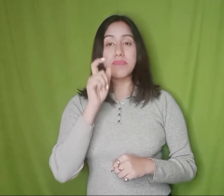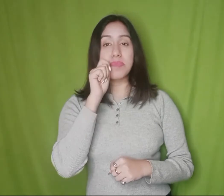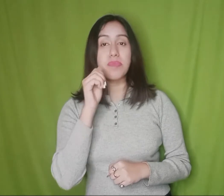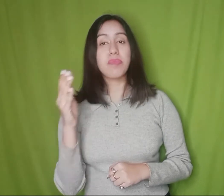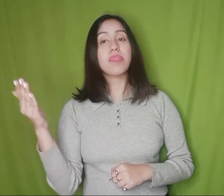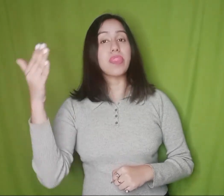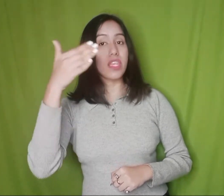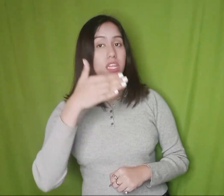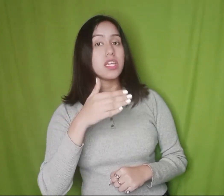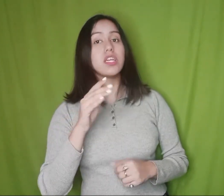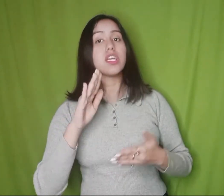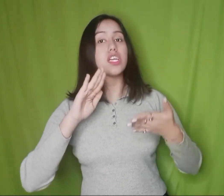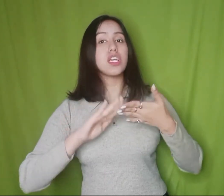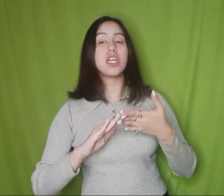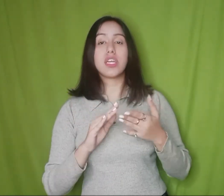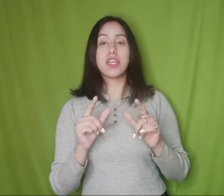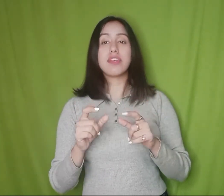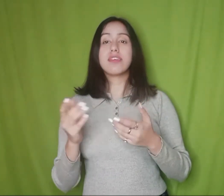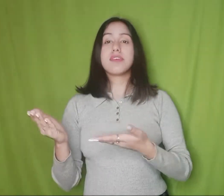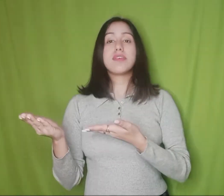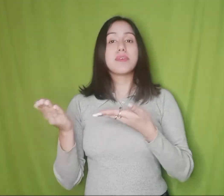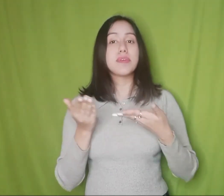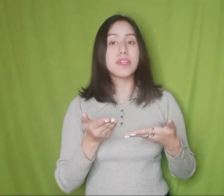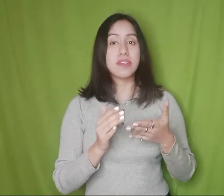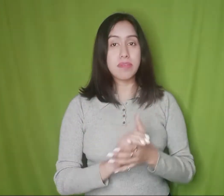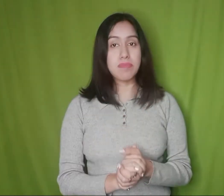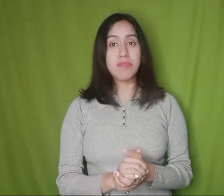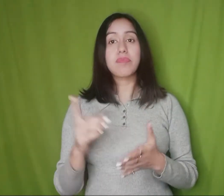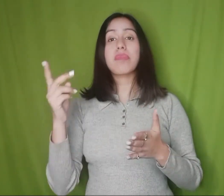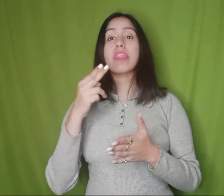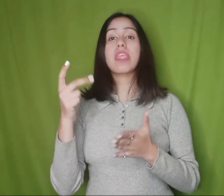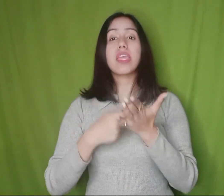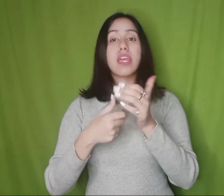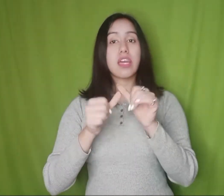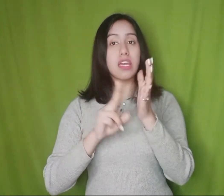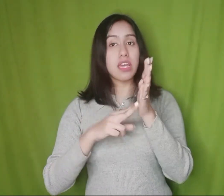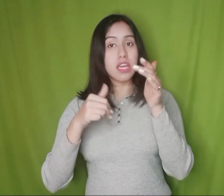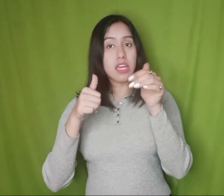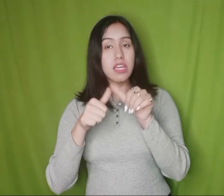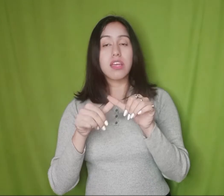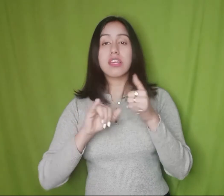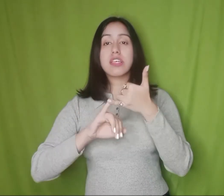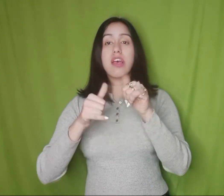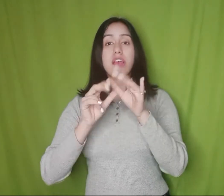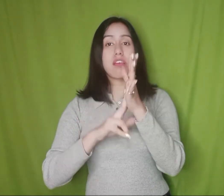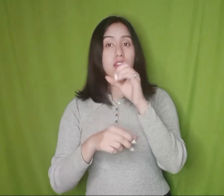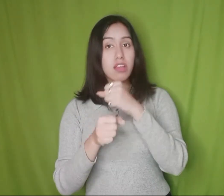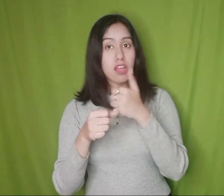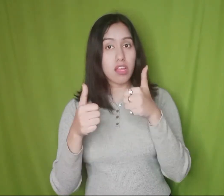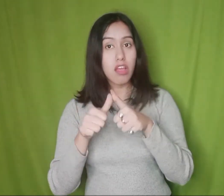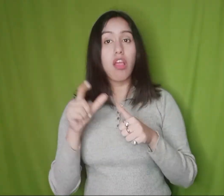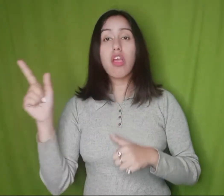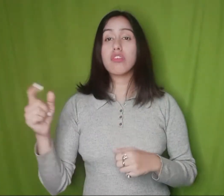राणा संग्राम सिंह के यहां से। राणा संग्राम सिंह, जिसे सारा राजपुताना राणा सांगा कहता